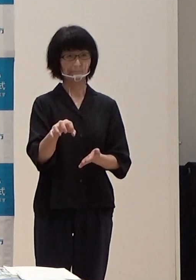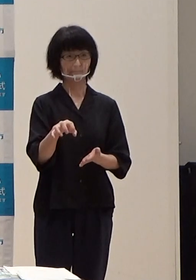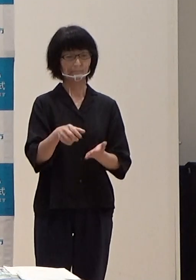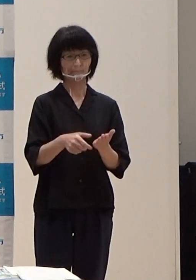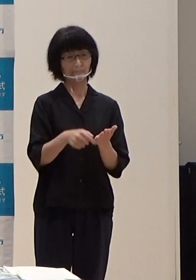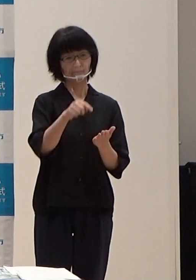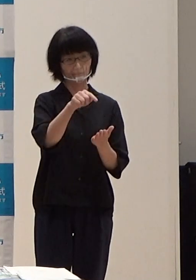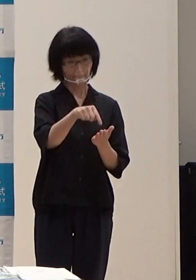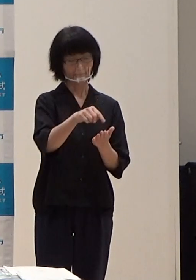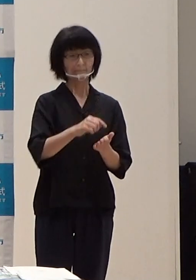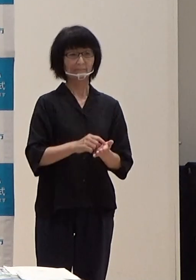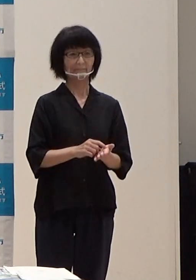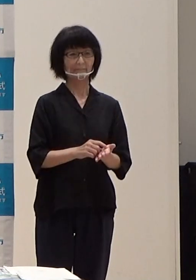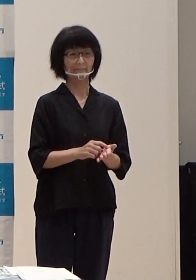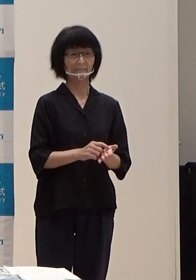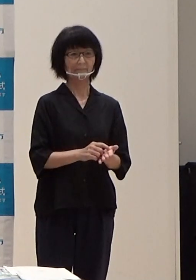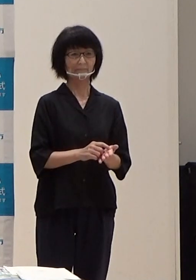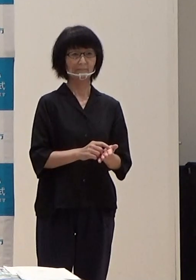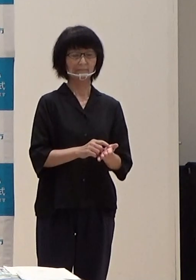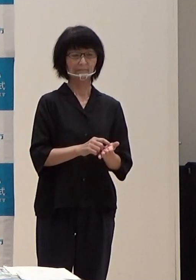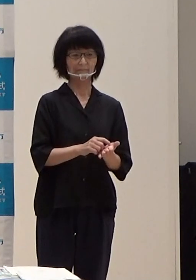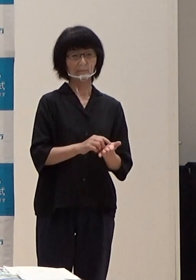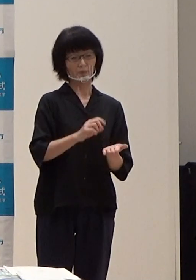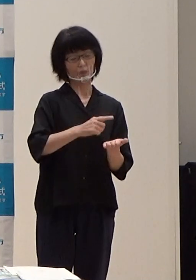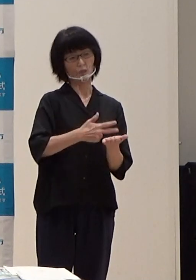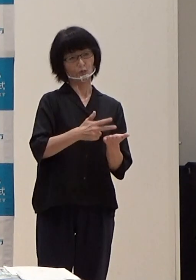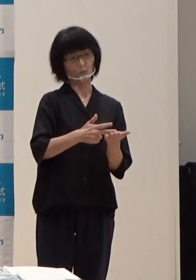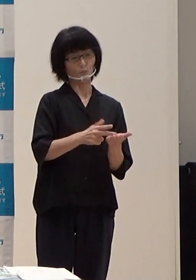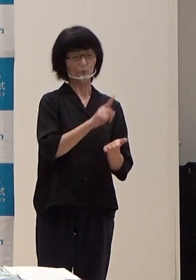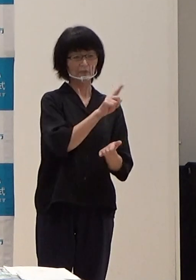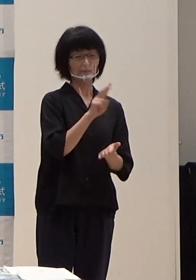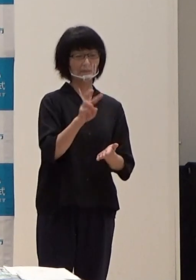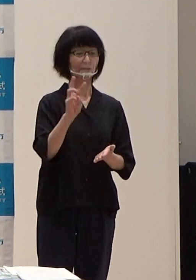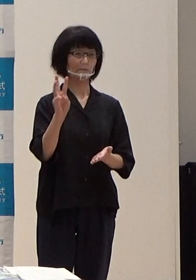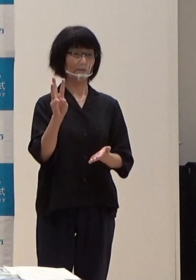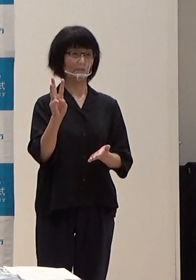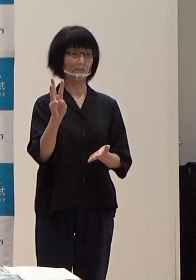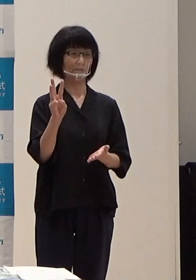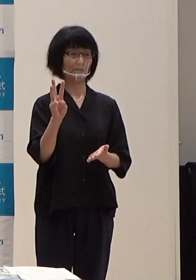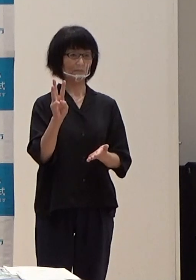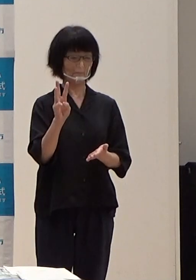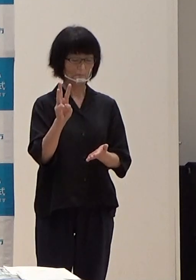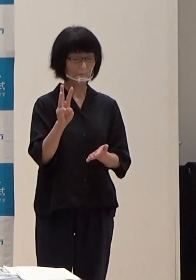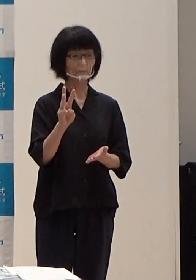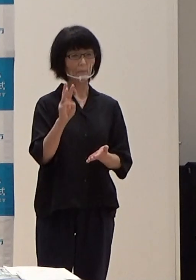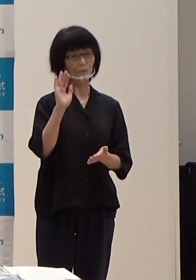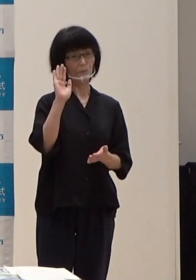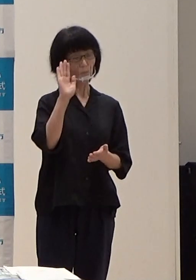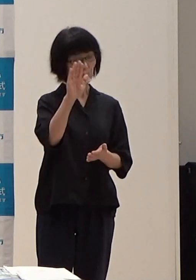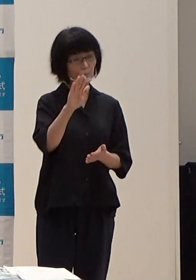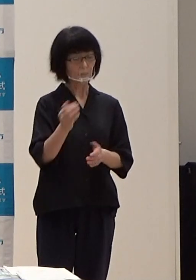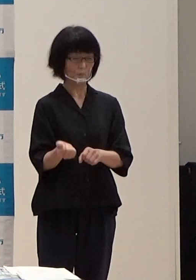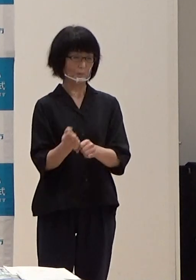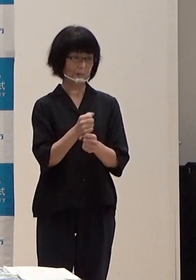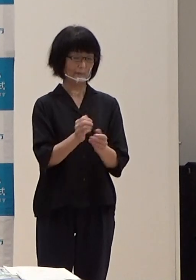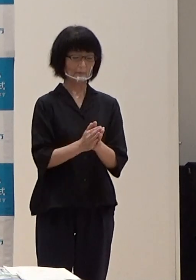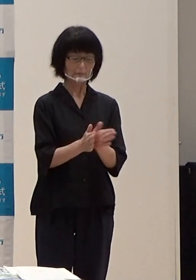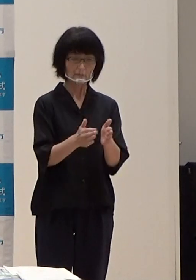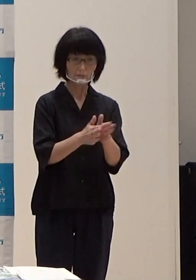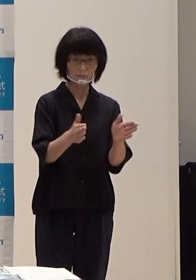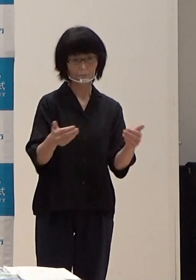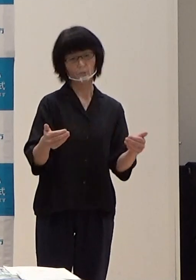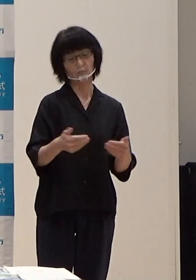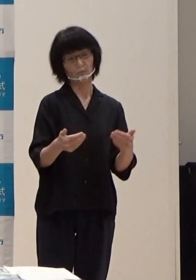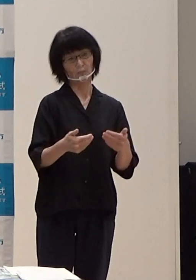丸1、それから丸2、丸3のところを今後の再活事業の、拠